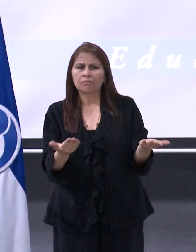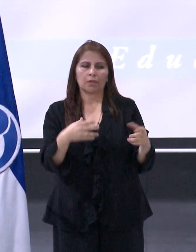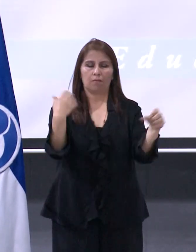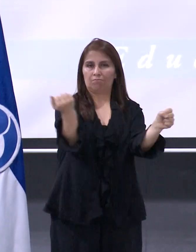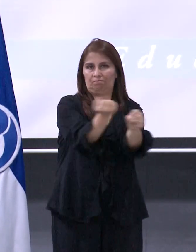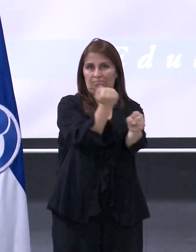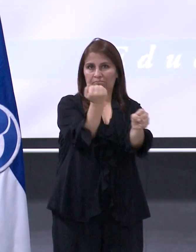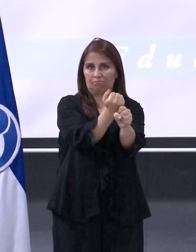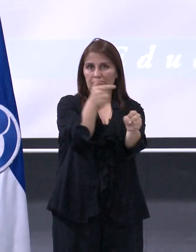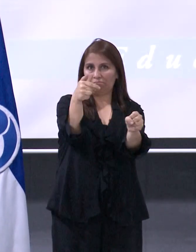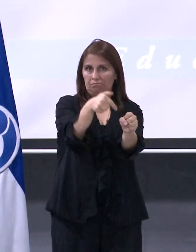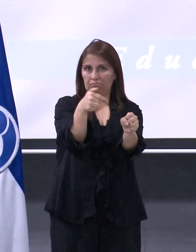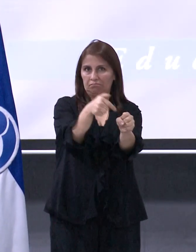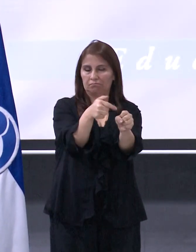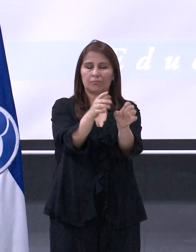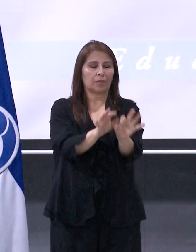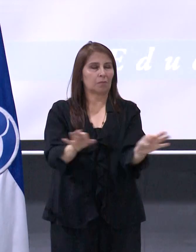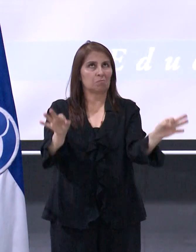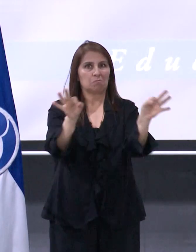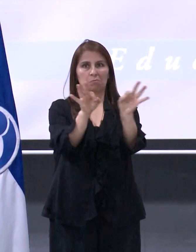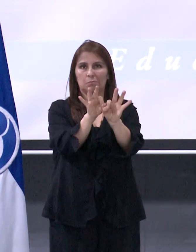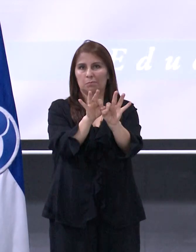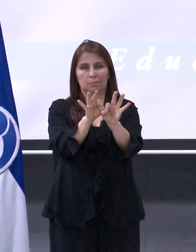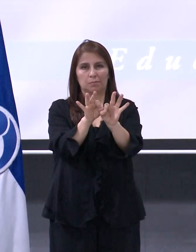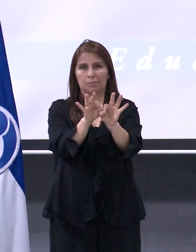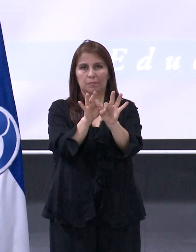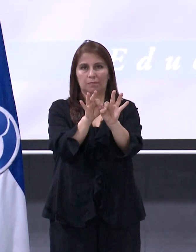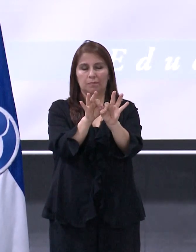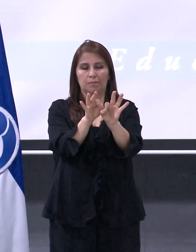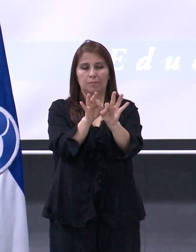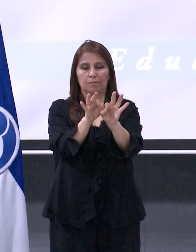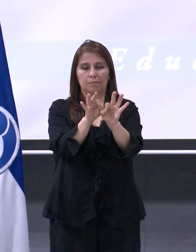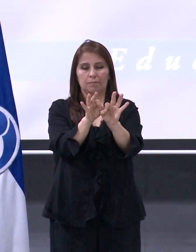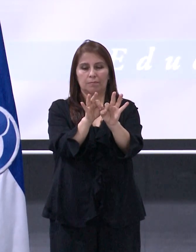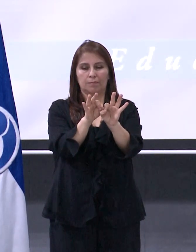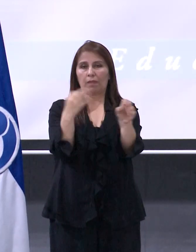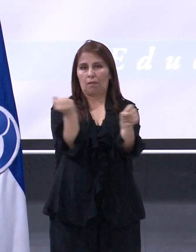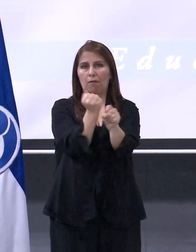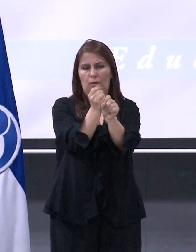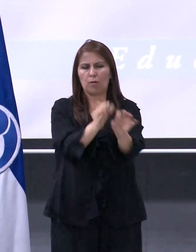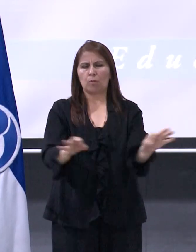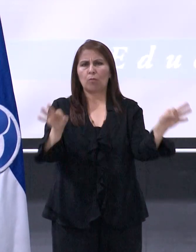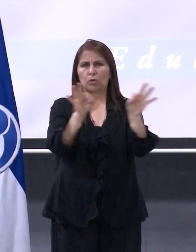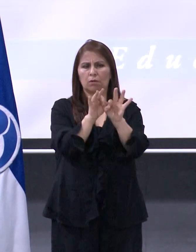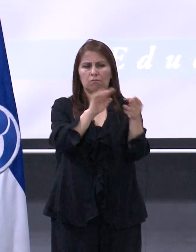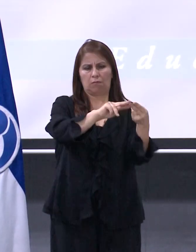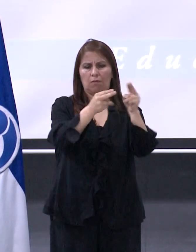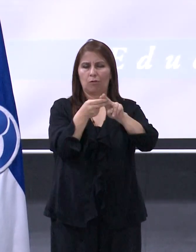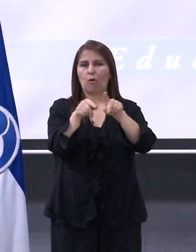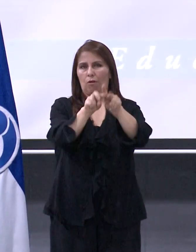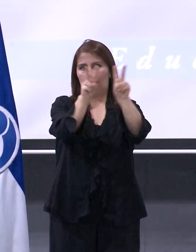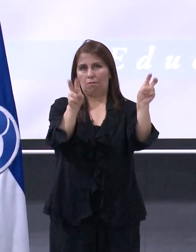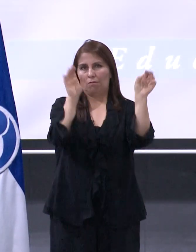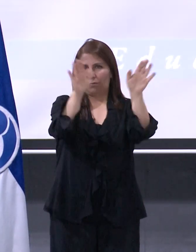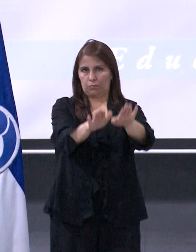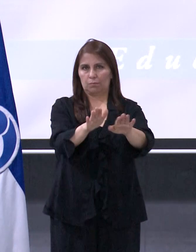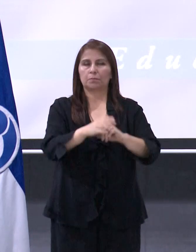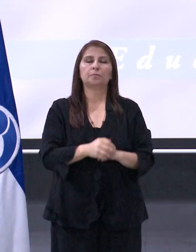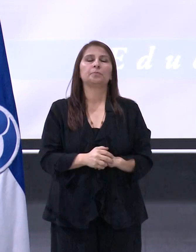trabajo que también es tiene un papel muy importante en este en este tema en ese tema